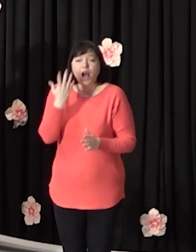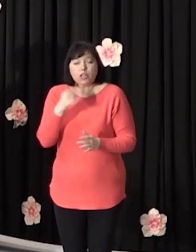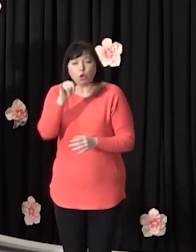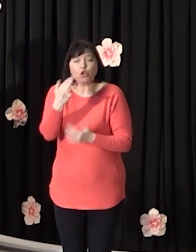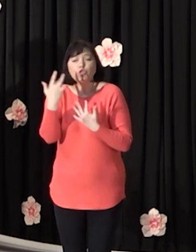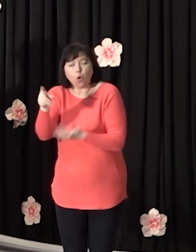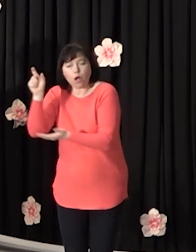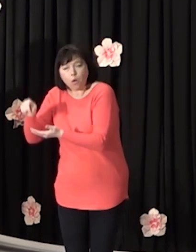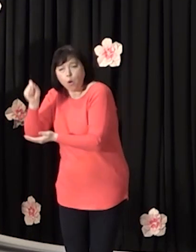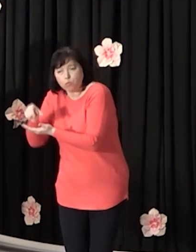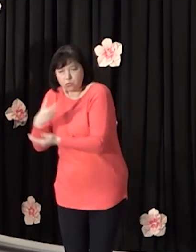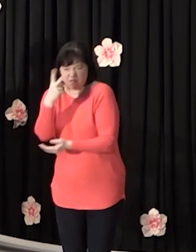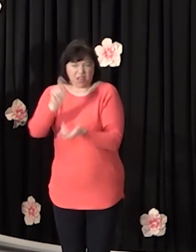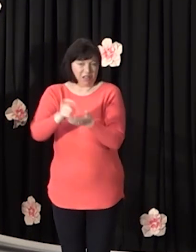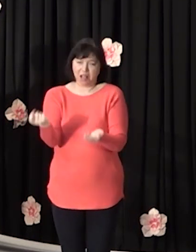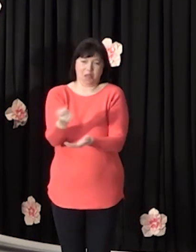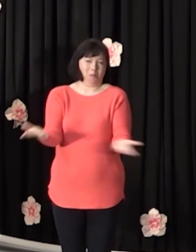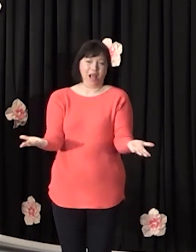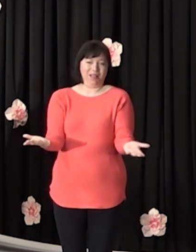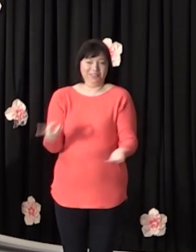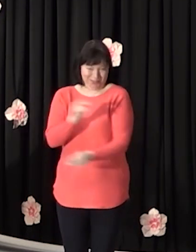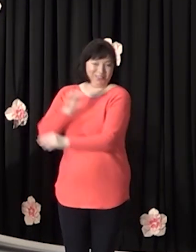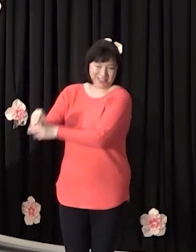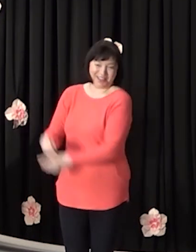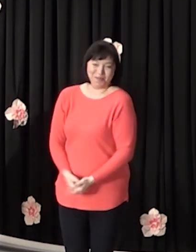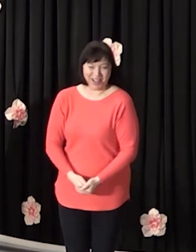только бутылочек и только два стаканчика. Спасибо.